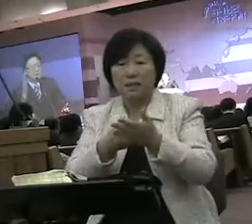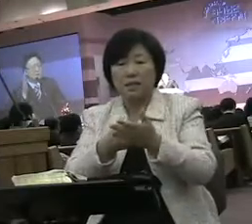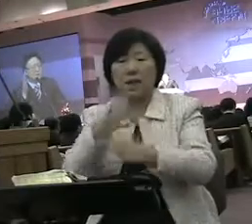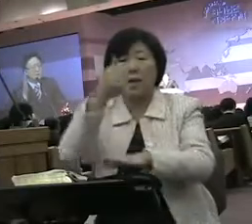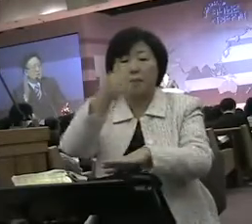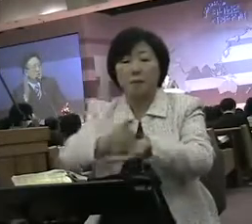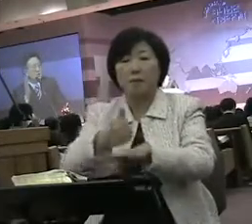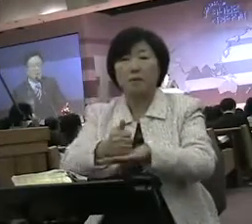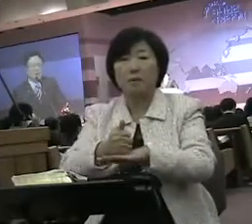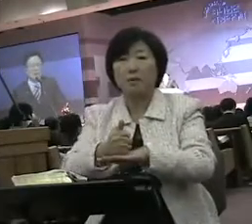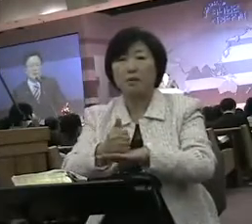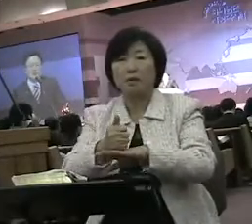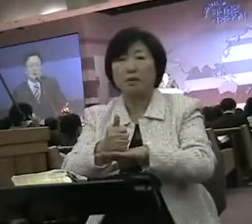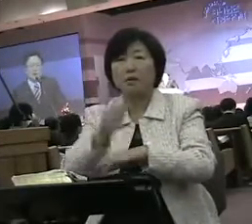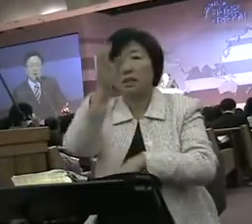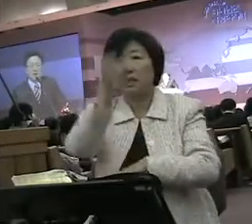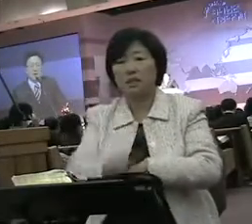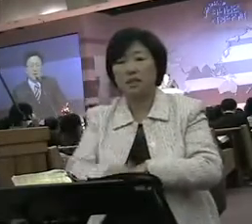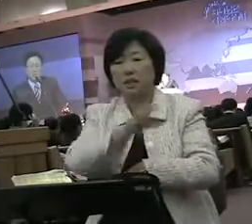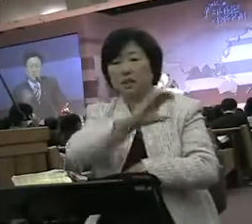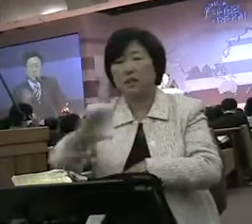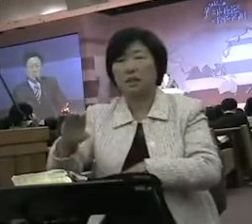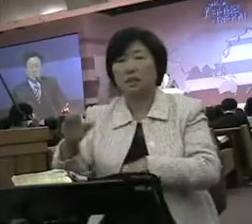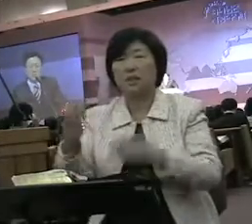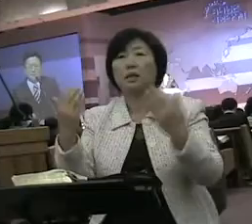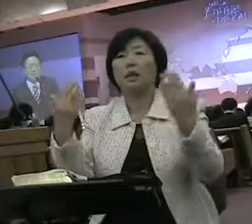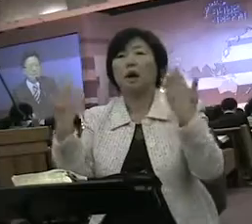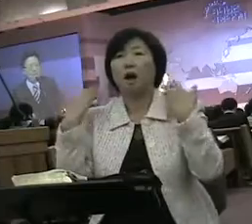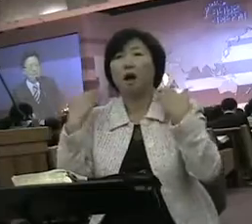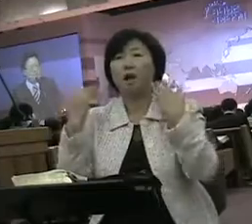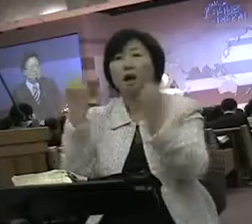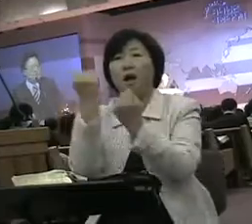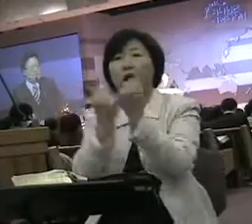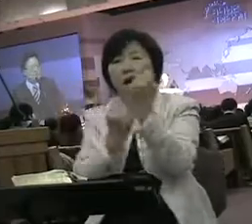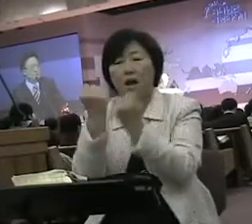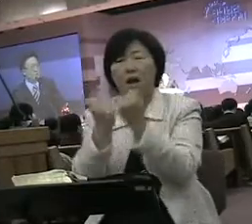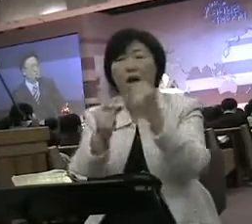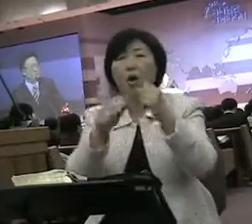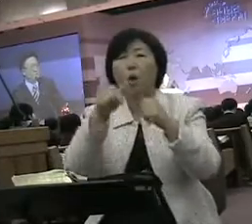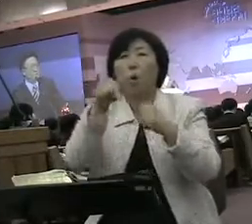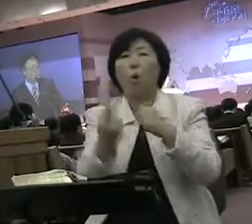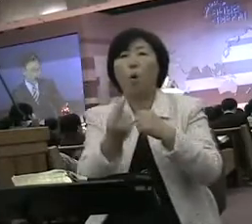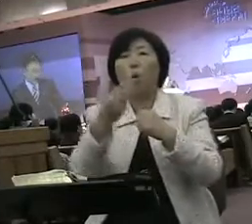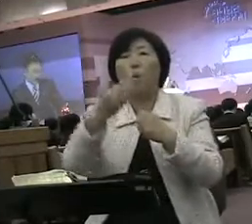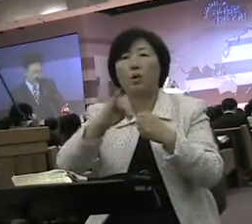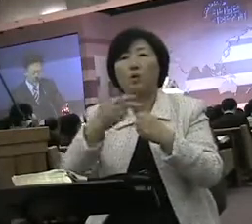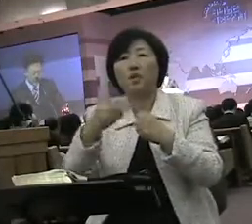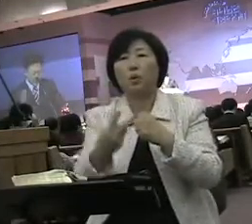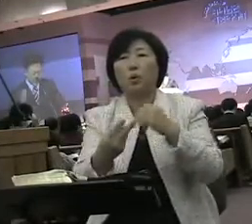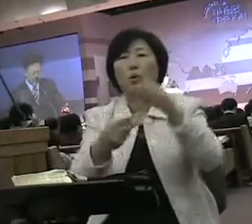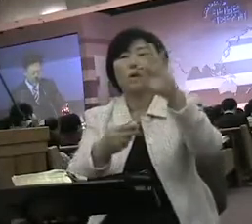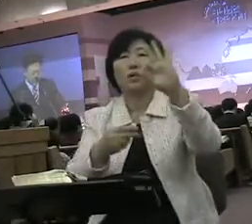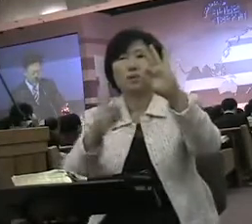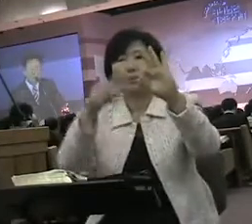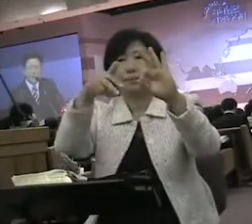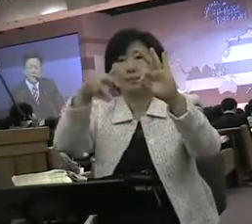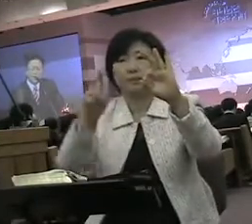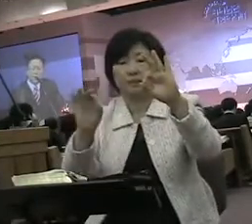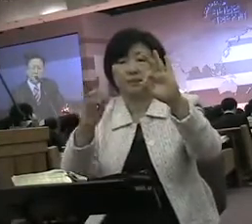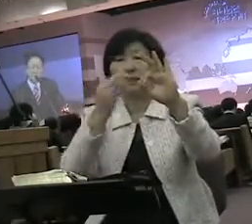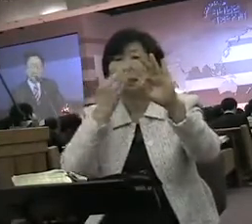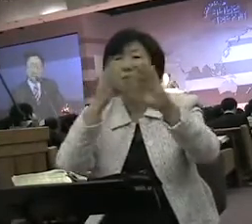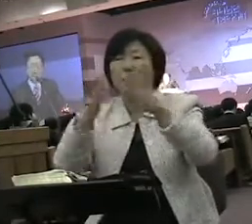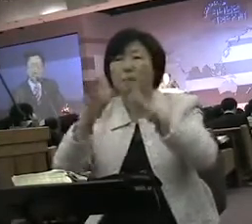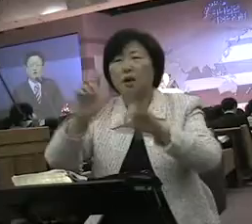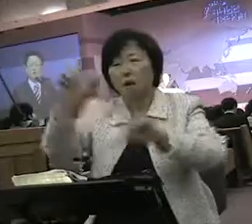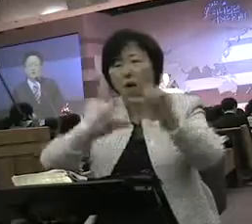마지막 그 신학적 해석을 하고 있는 고린도전서 10장 말씀을 보십시오. 이스라엘 백성들은 그 상황에서